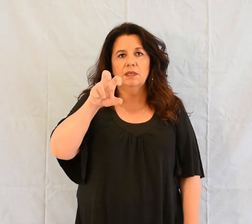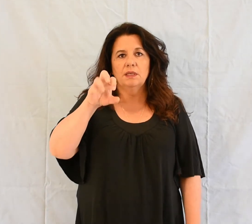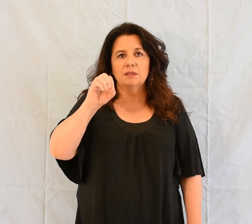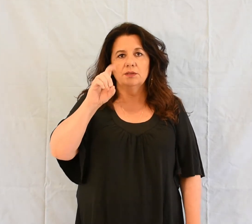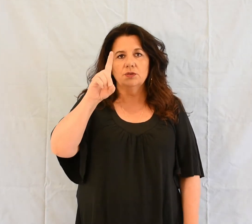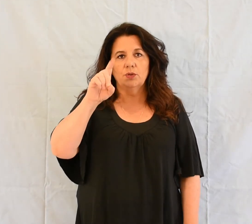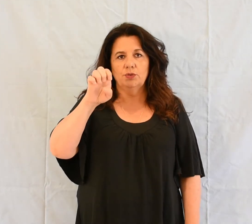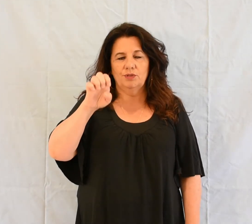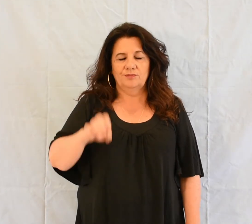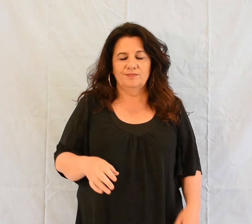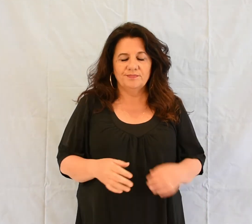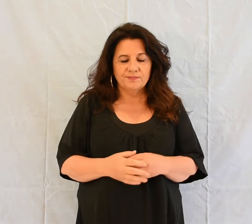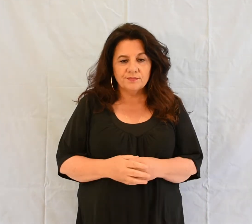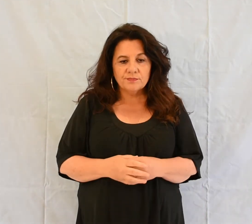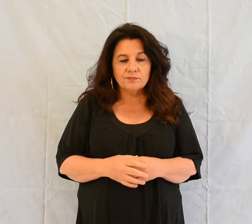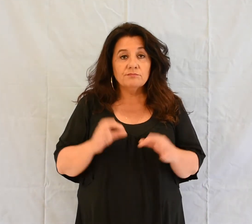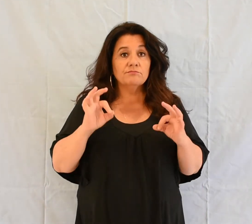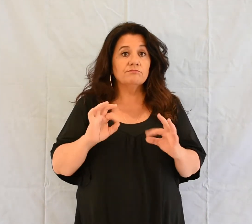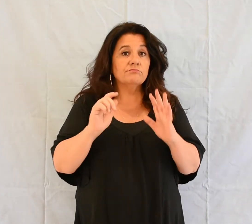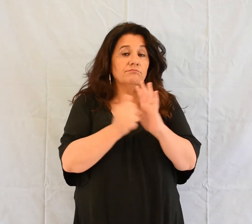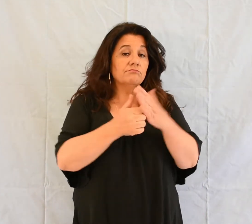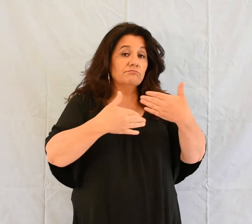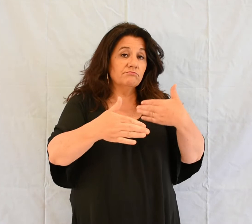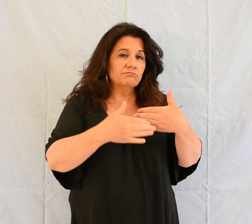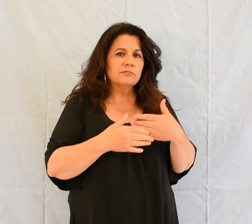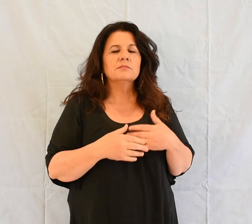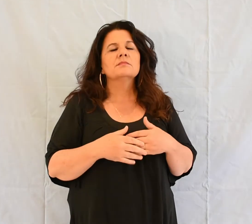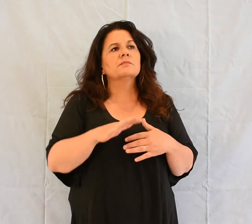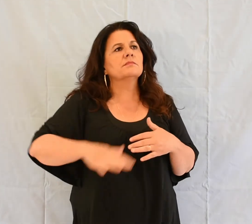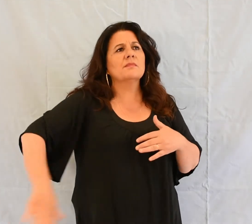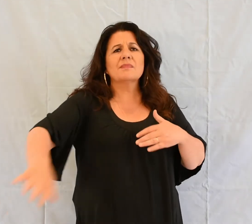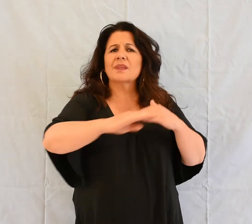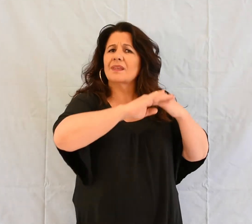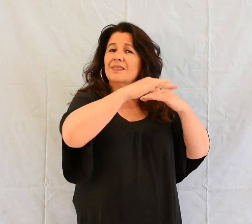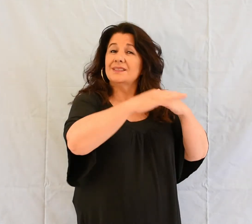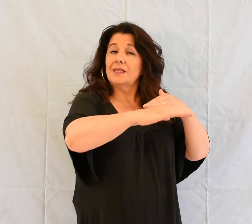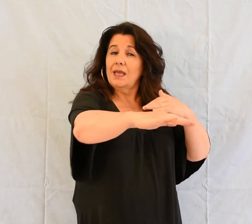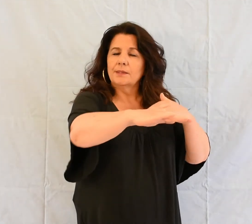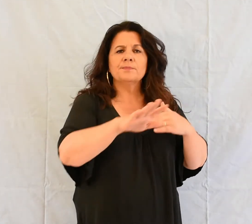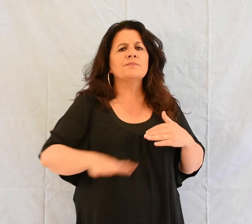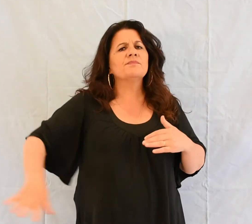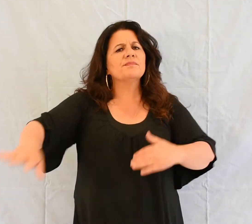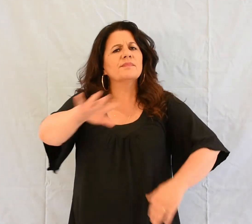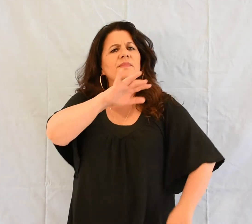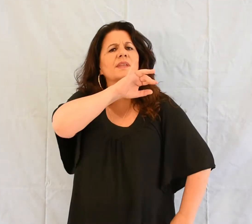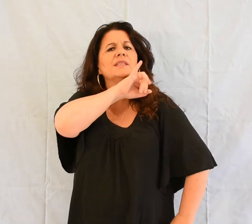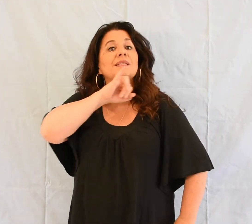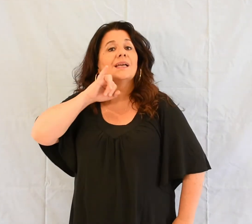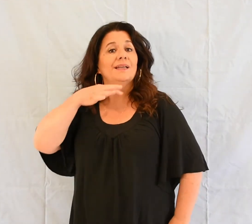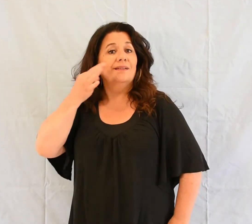En ces jours-là, dans le désert, toute la communauté des fils d'Israël récriminait